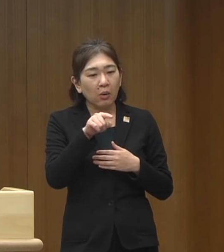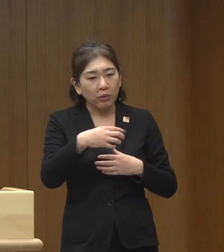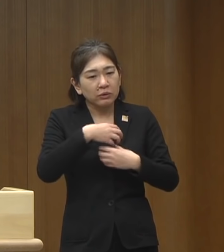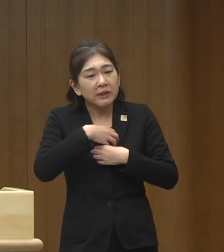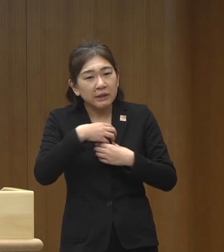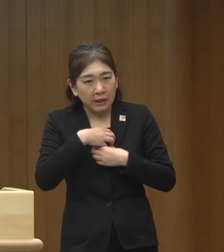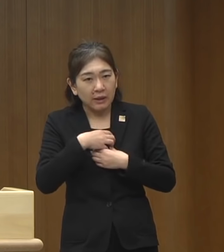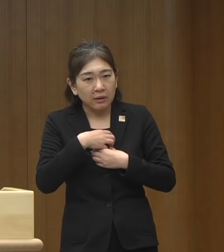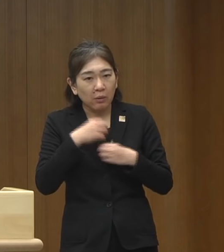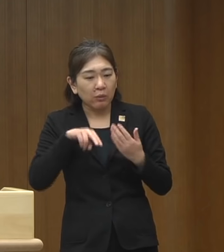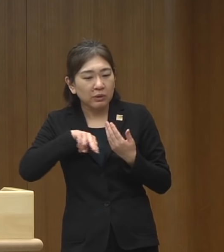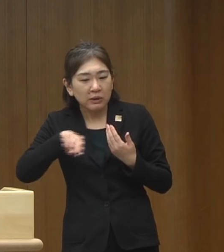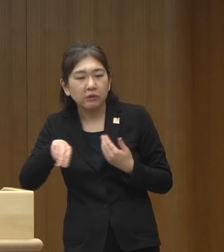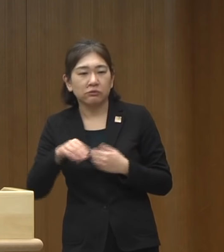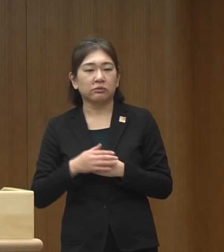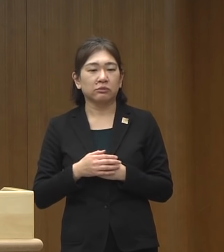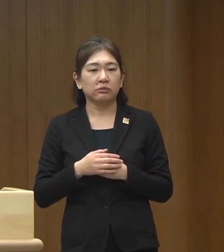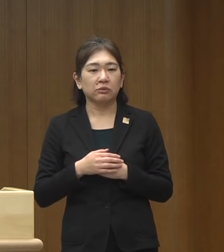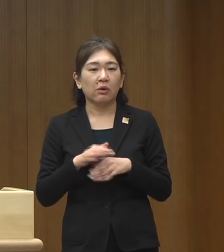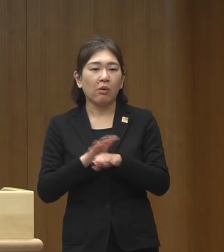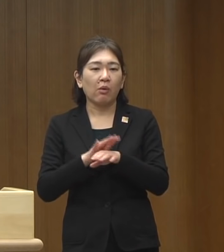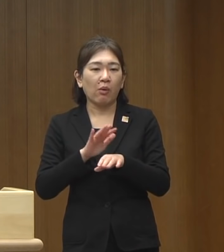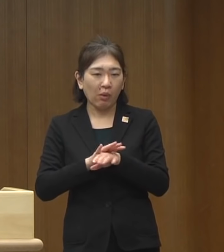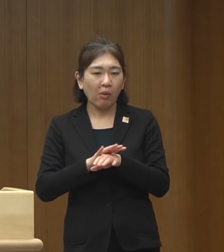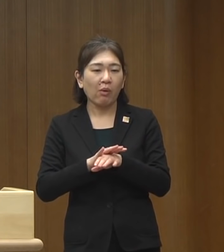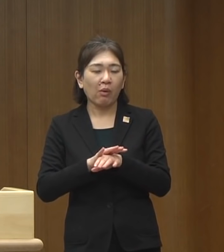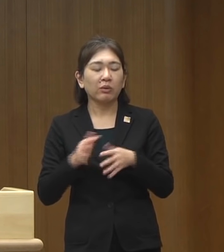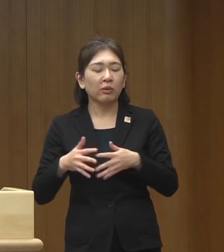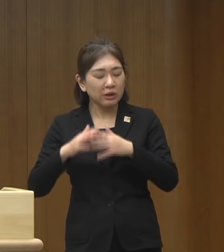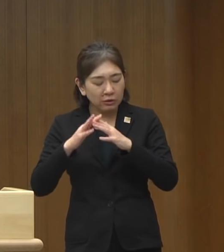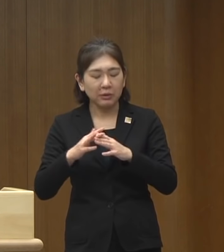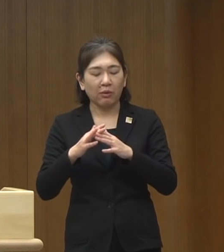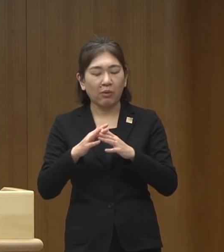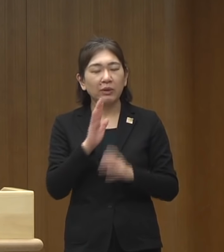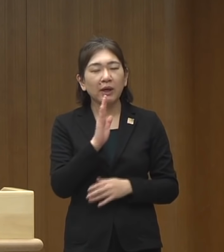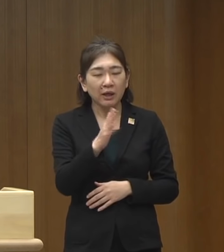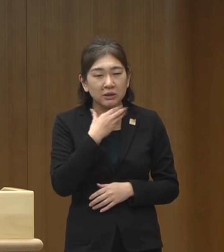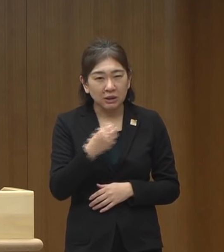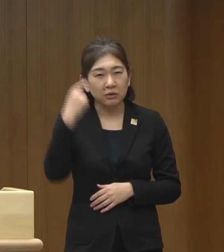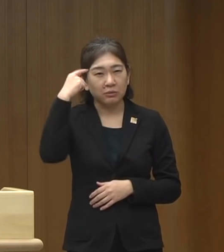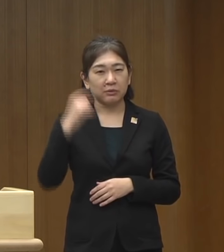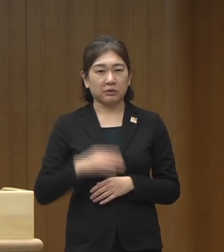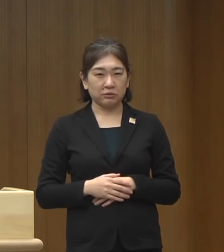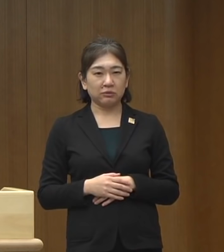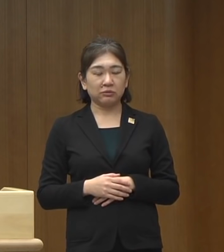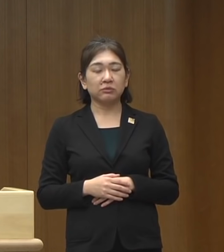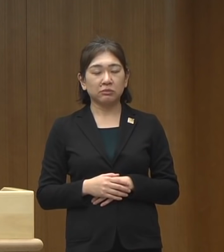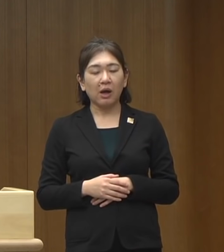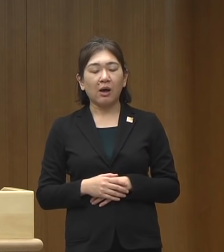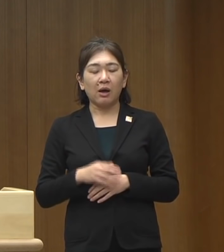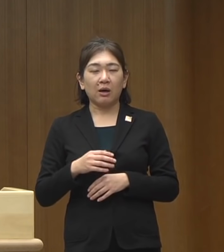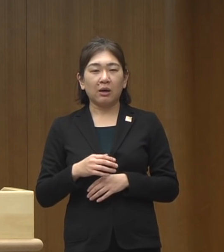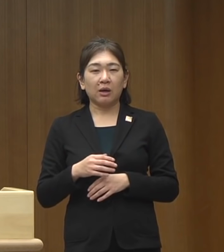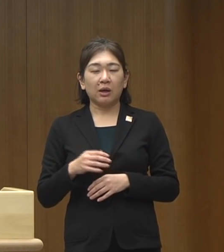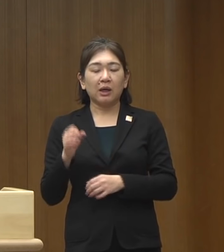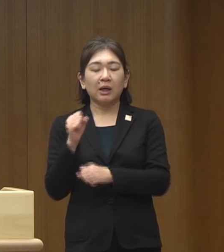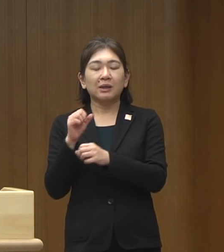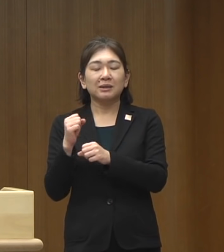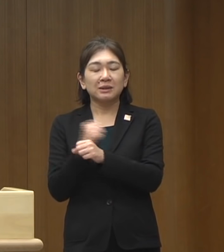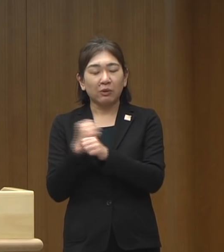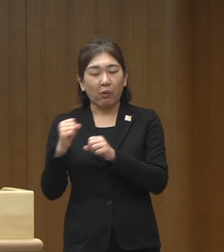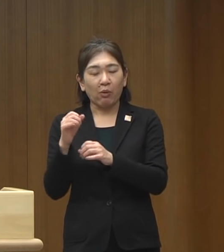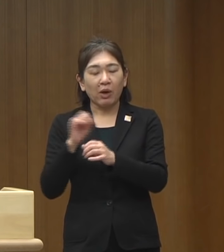に行っていただきたいと思います。事業者の皆様にも事業活動を継続していく上で、3つ